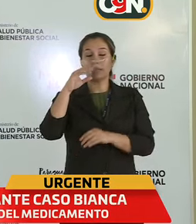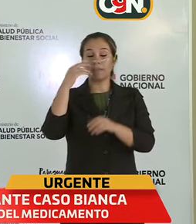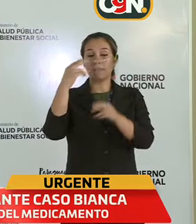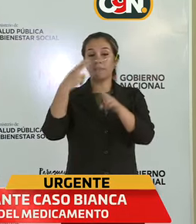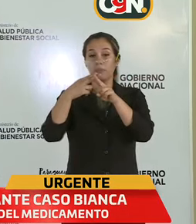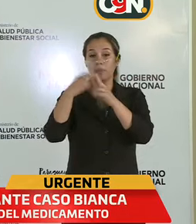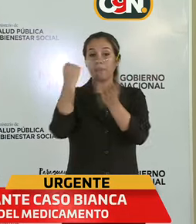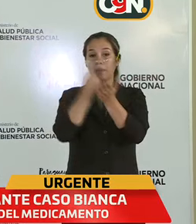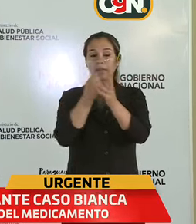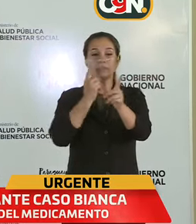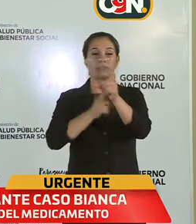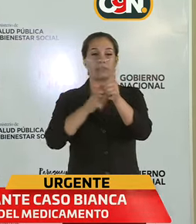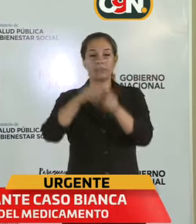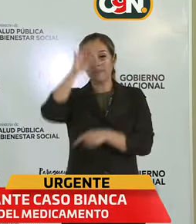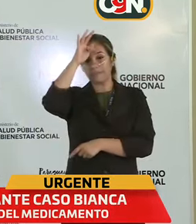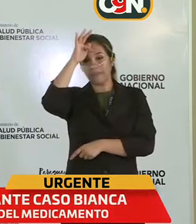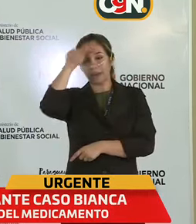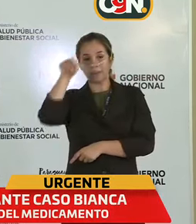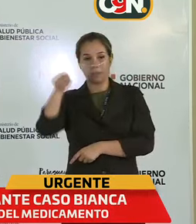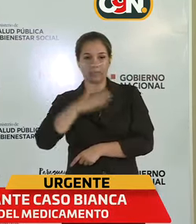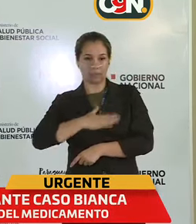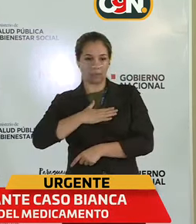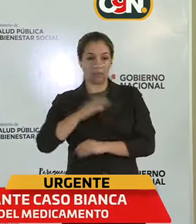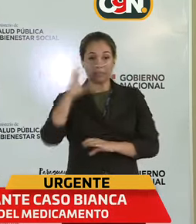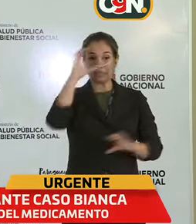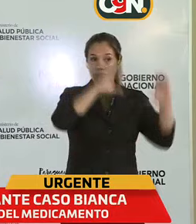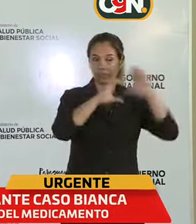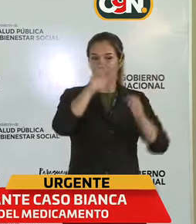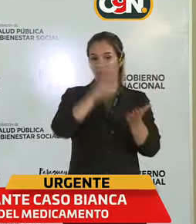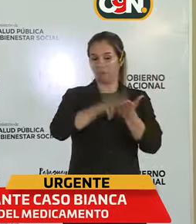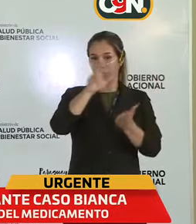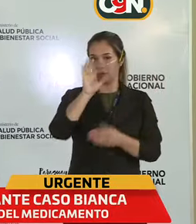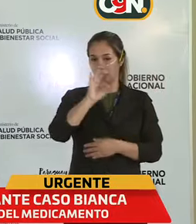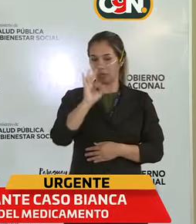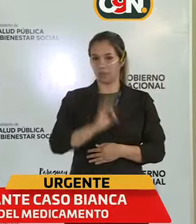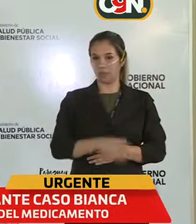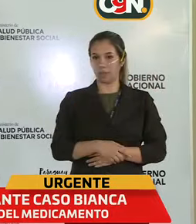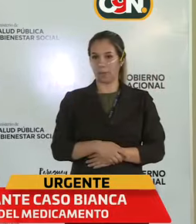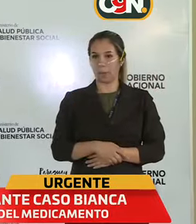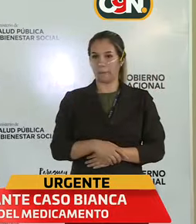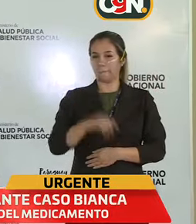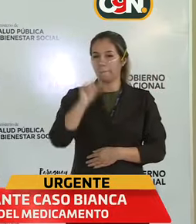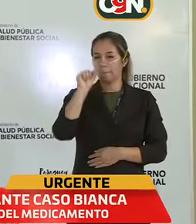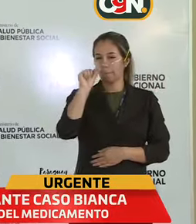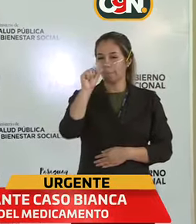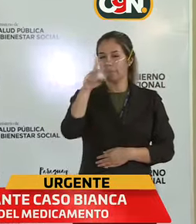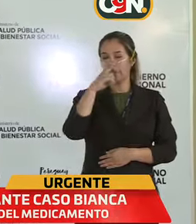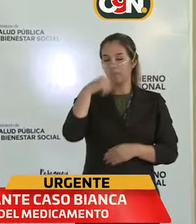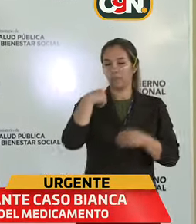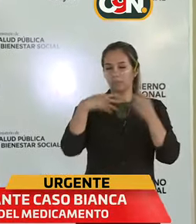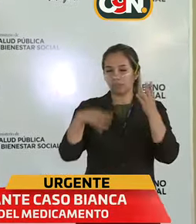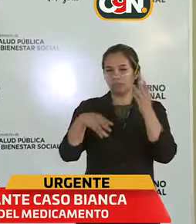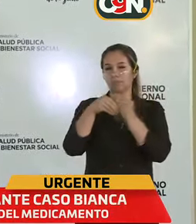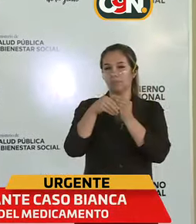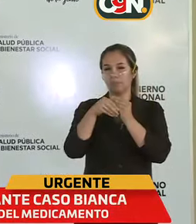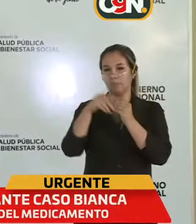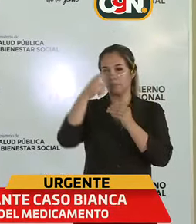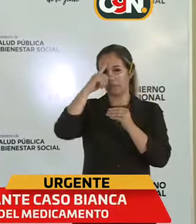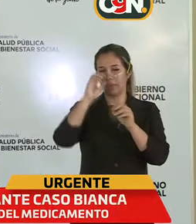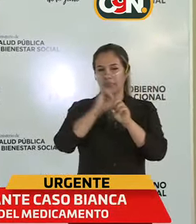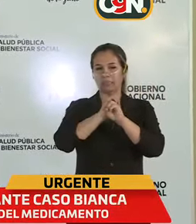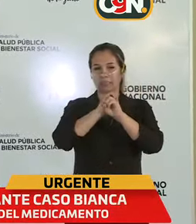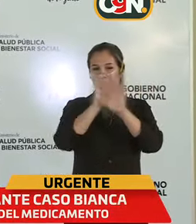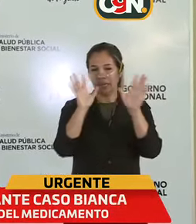farmacológicos, ¿verdad? Así es. Una consulta para la... ¿Me permitís? Quiero complementar también para ponerlo un